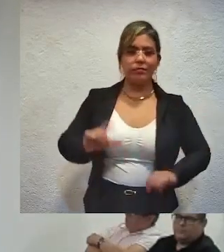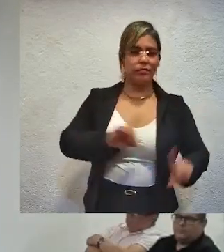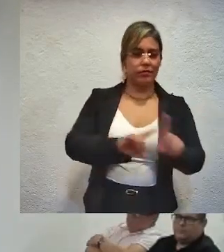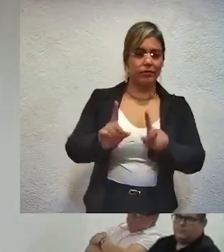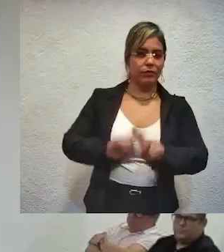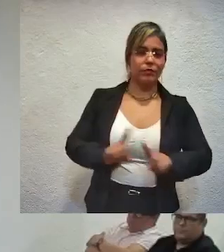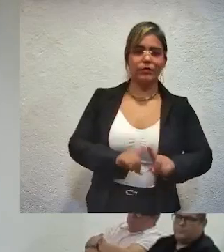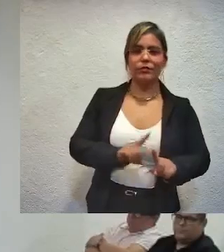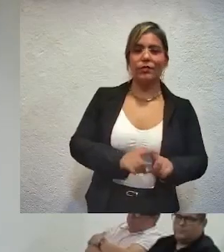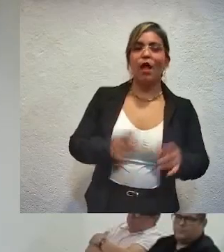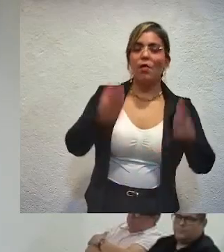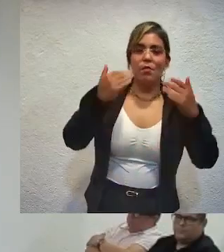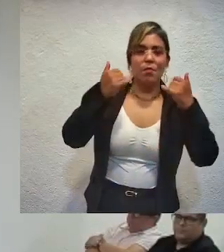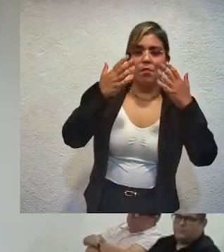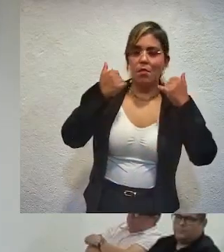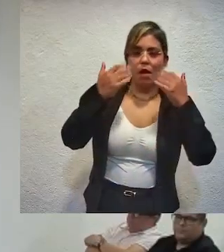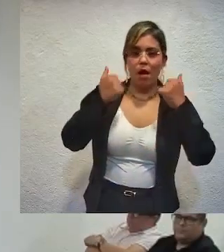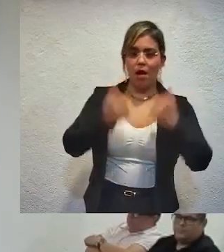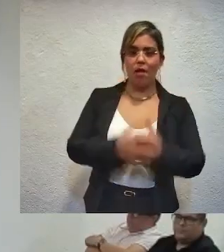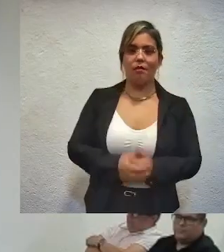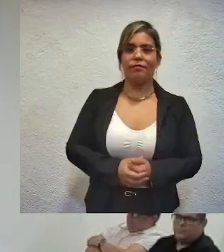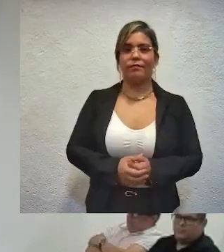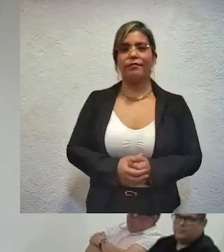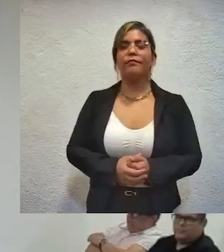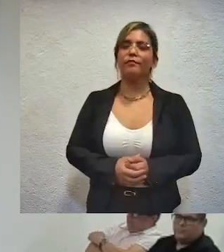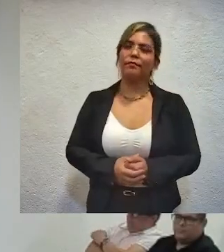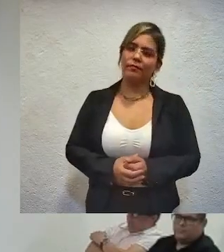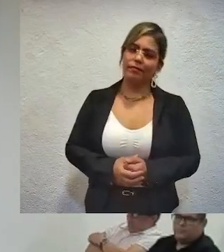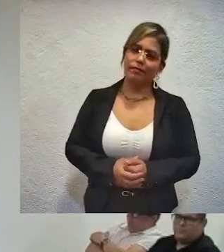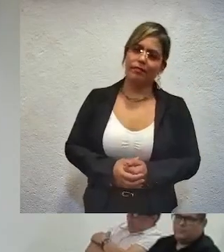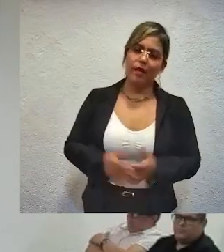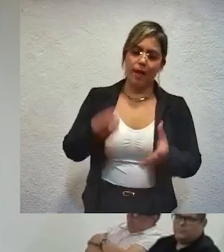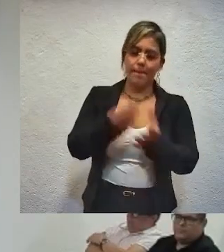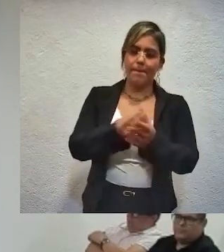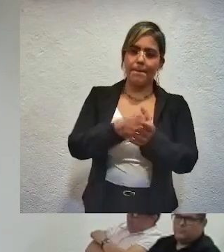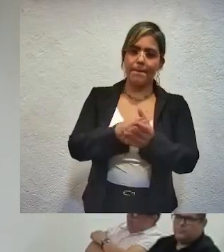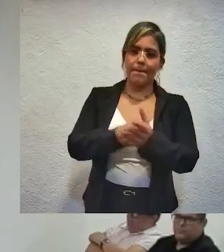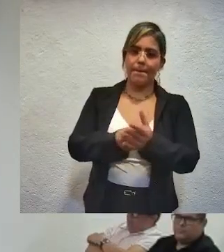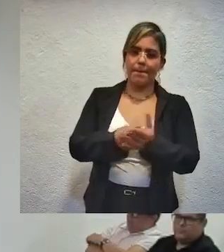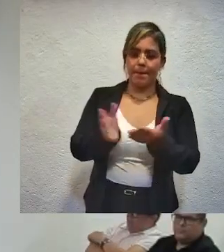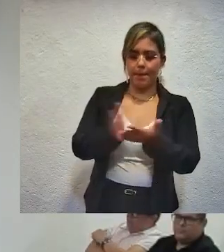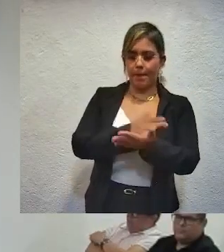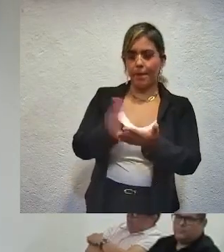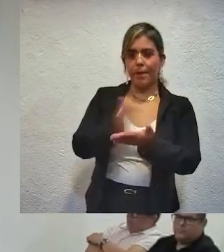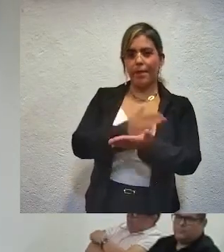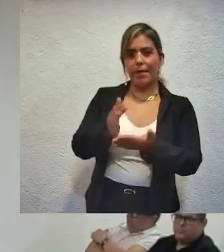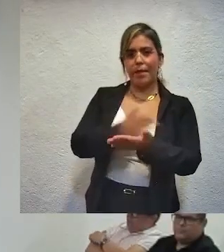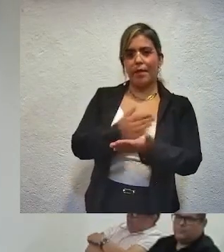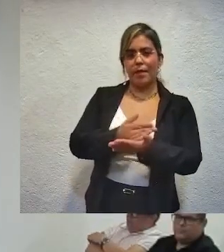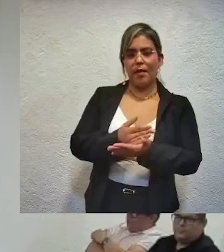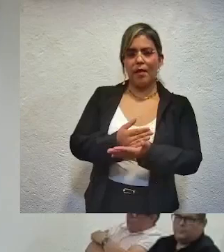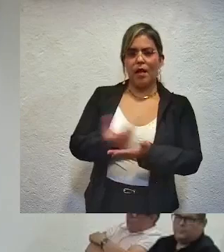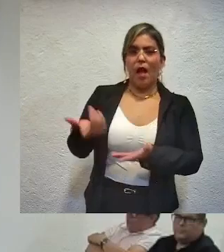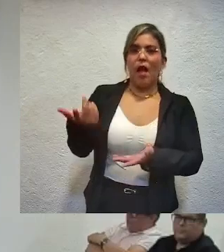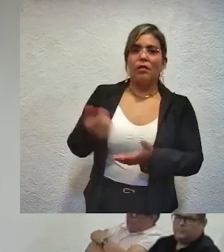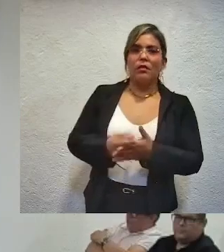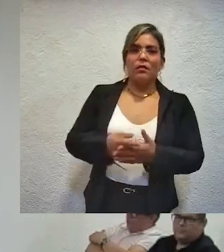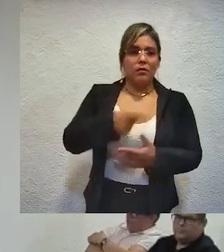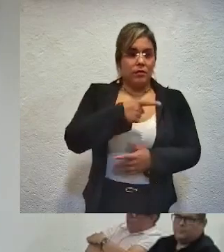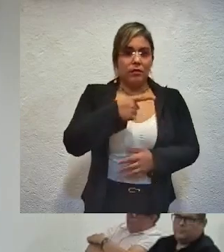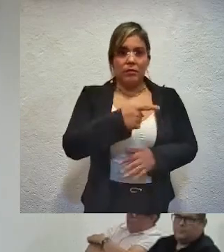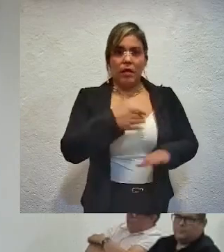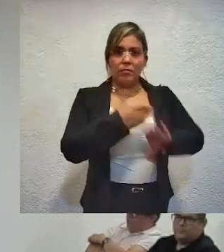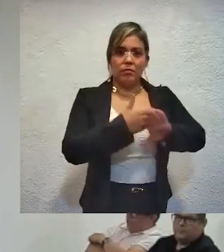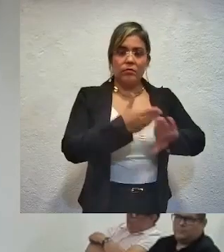escenario, porque principalmente pretende demostrarlo con una carpeta de investigación iniciada por el delito de amenazas atribuido a